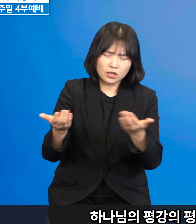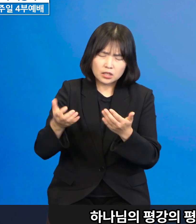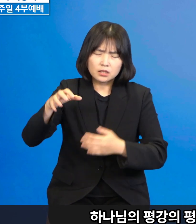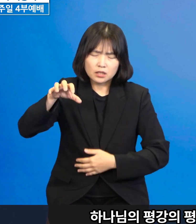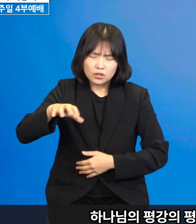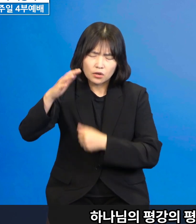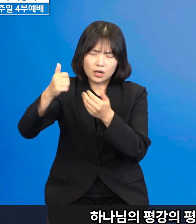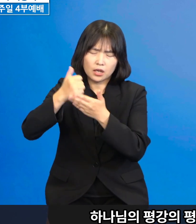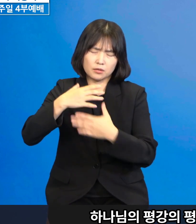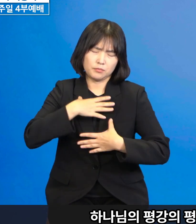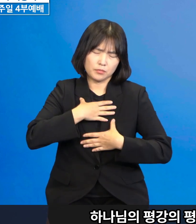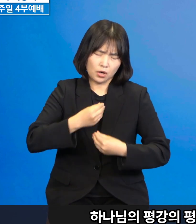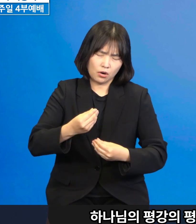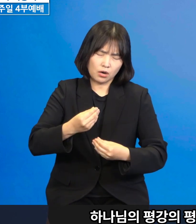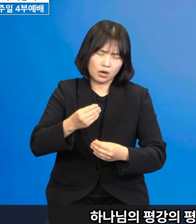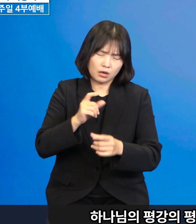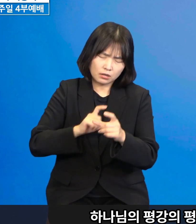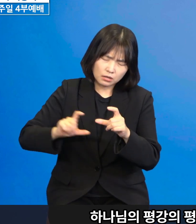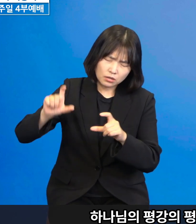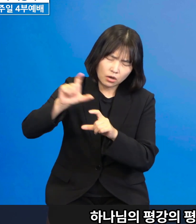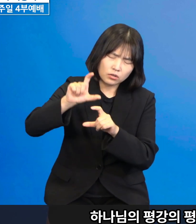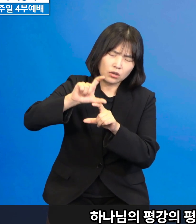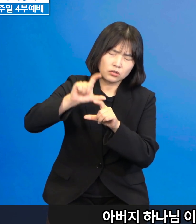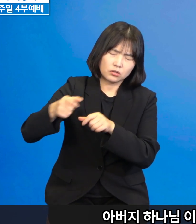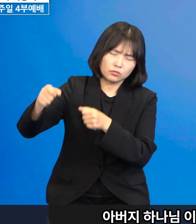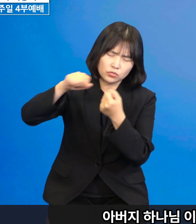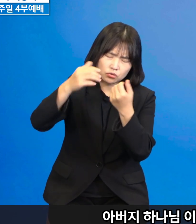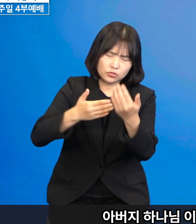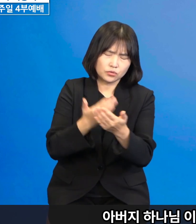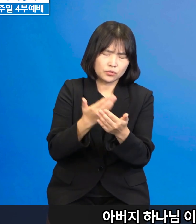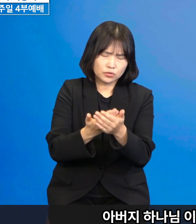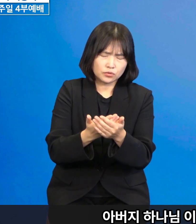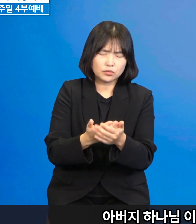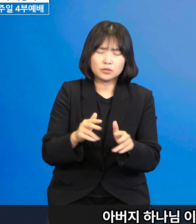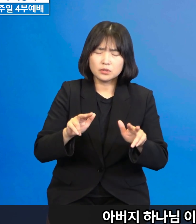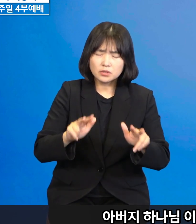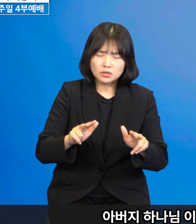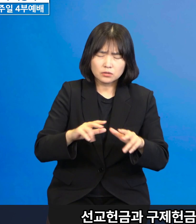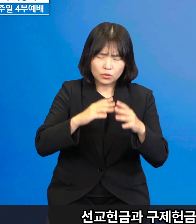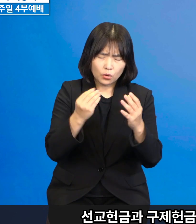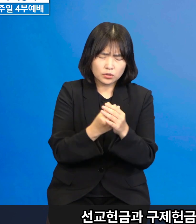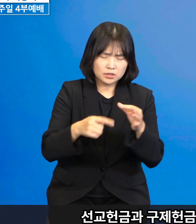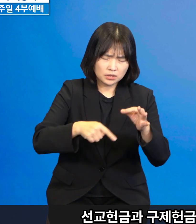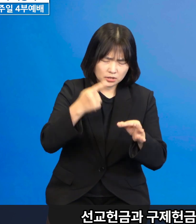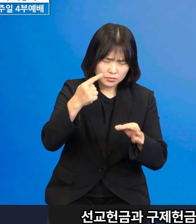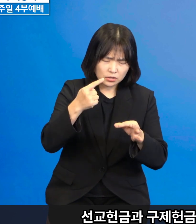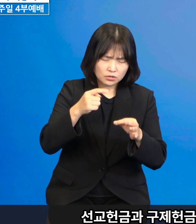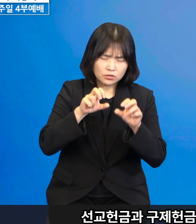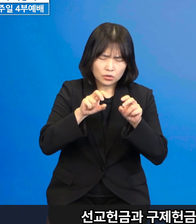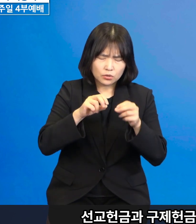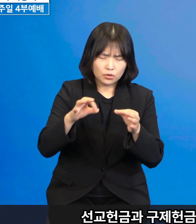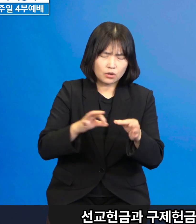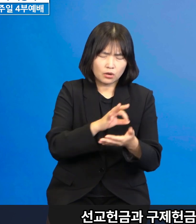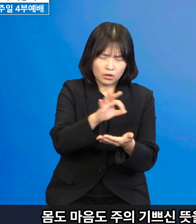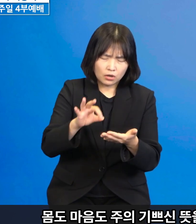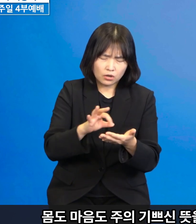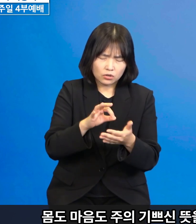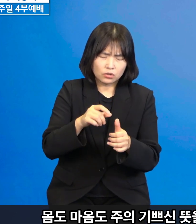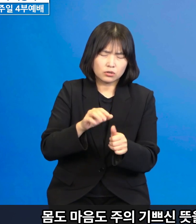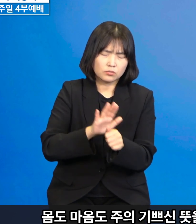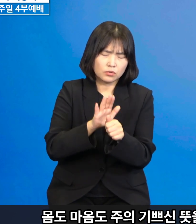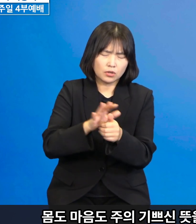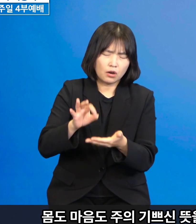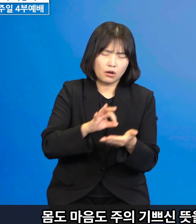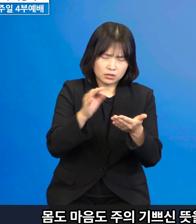하나님의 평강의 평강을 더딥혀 주시옵소서. 아버지는 이 시간 온전한 11조와 성경금과 구제헌금으로 주님께 올려드립니다.